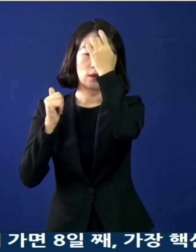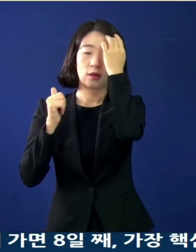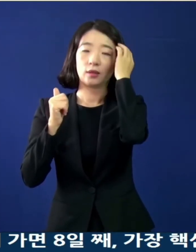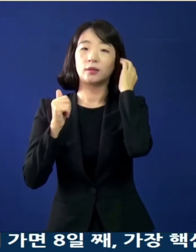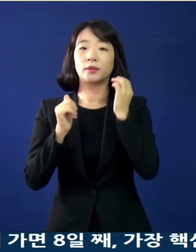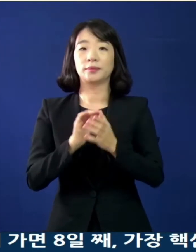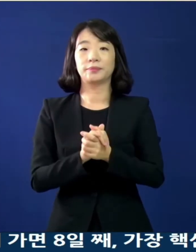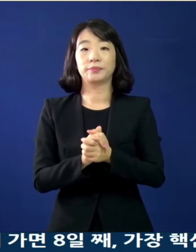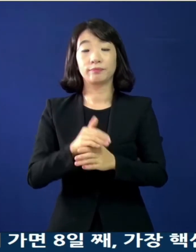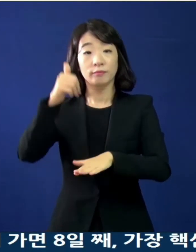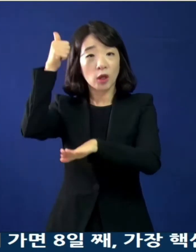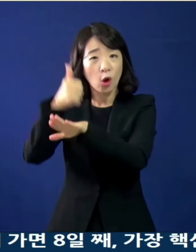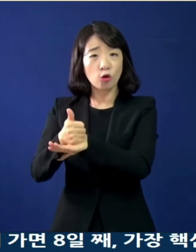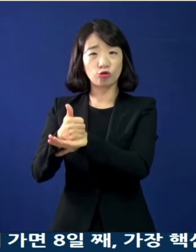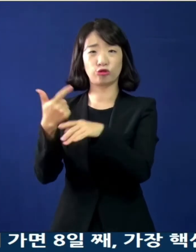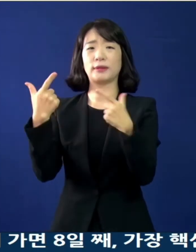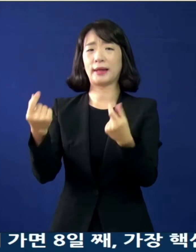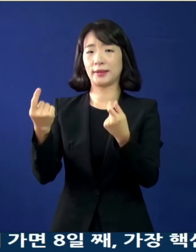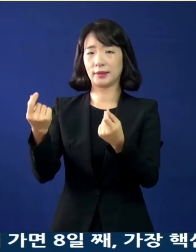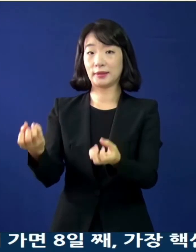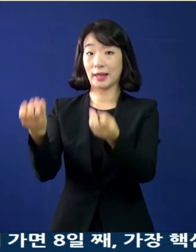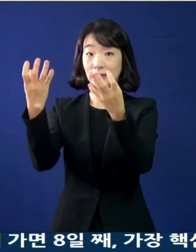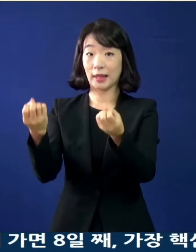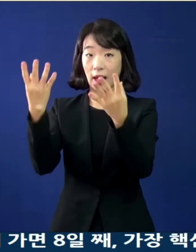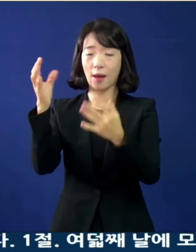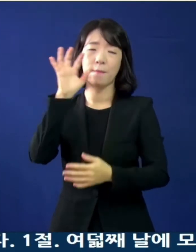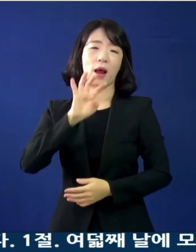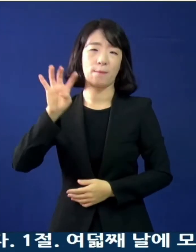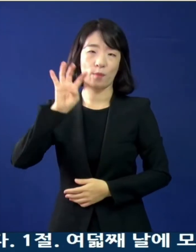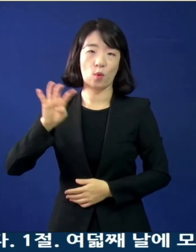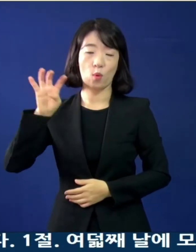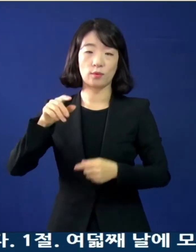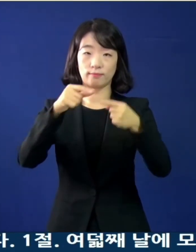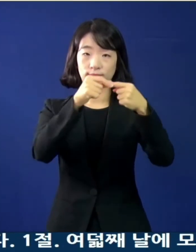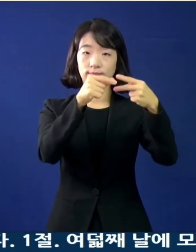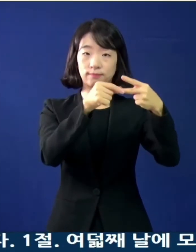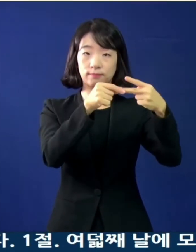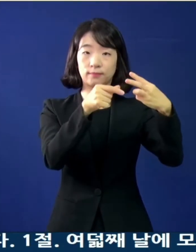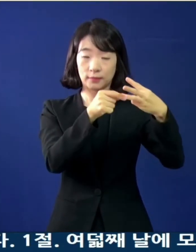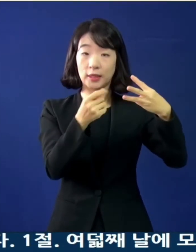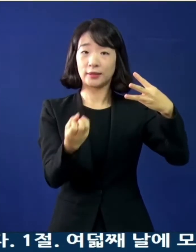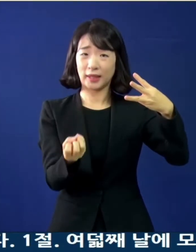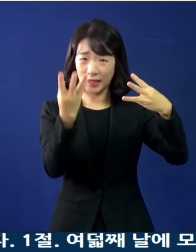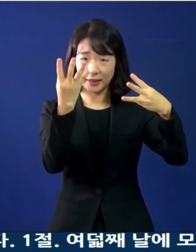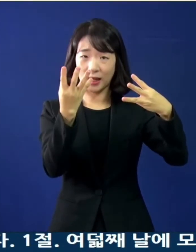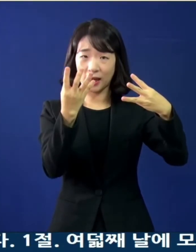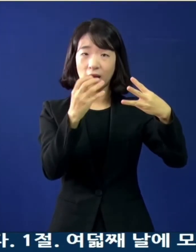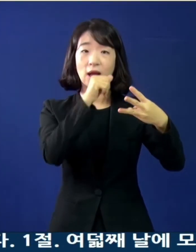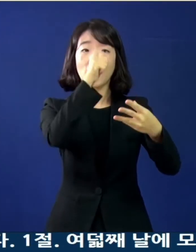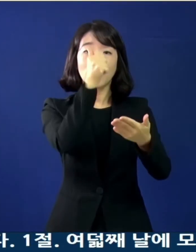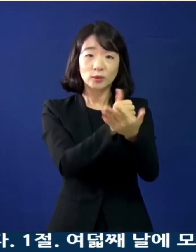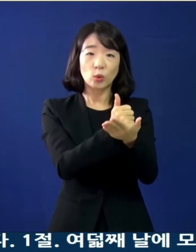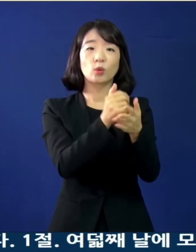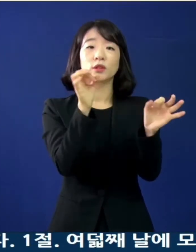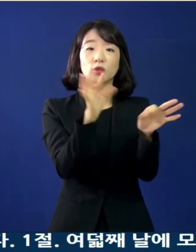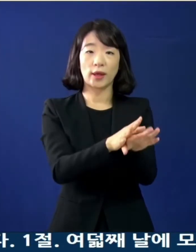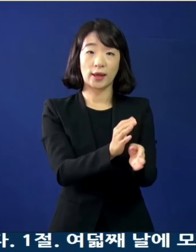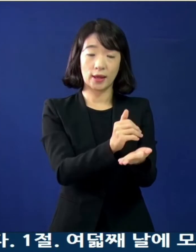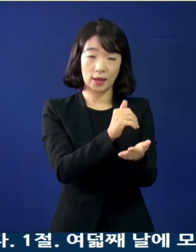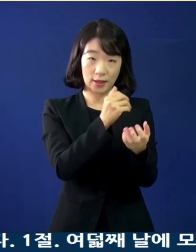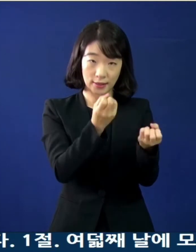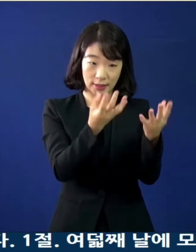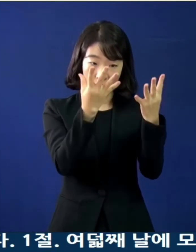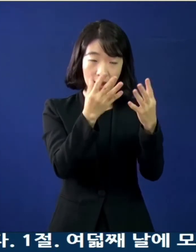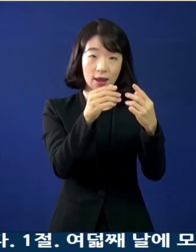되면 결국 똑같은 제사를 드리고 있는 겁니다. 세 가지 제사 이제 드시겠죠? 자, 첫 번째 속죄제, 두